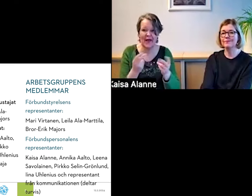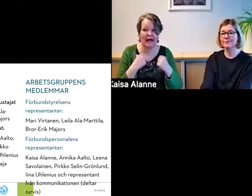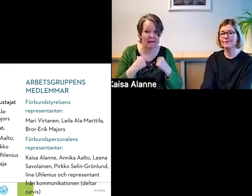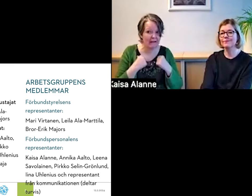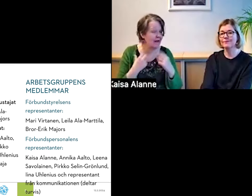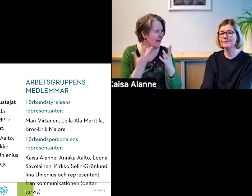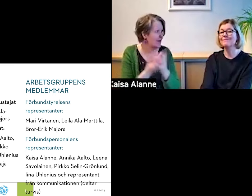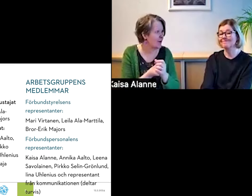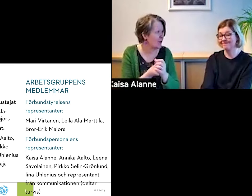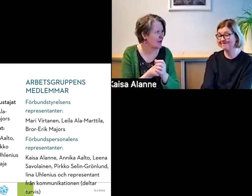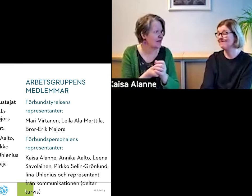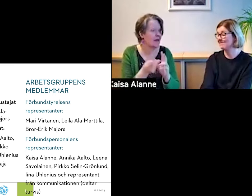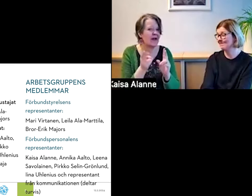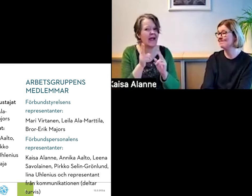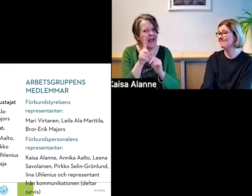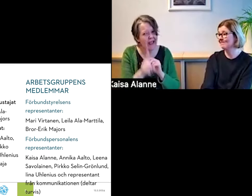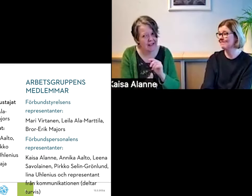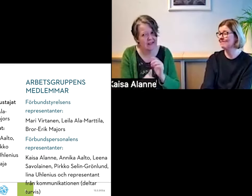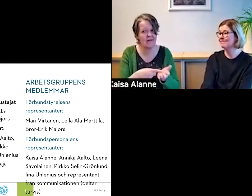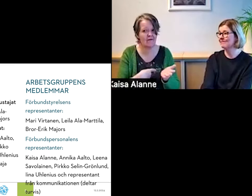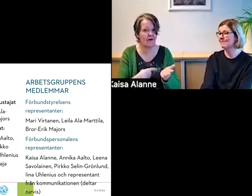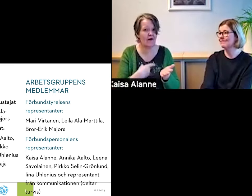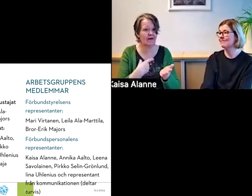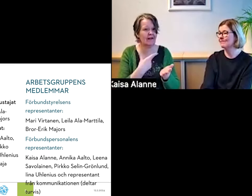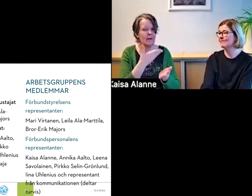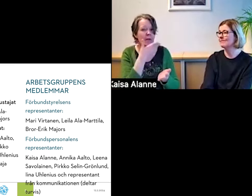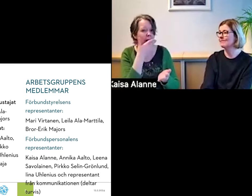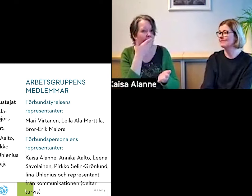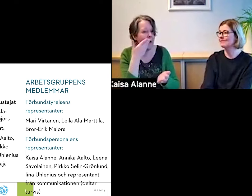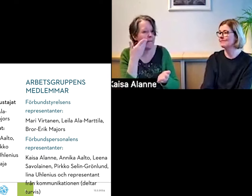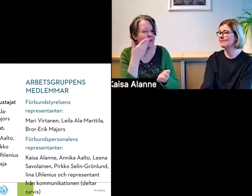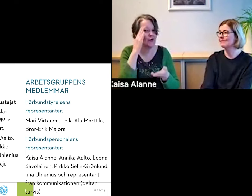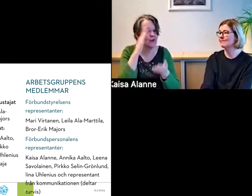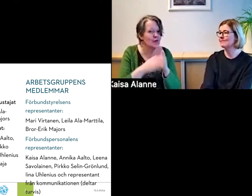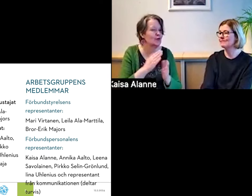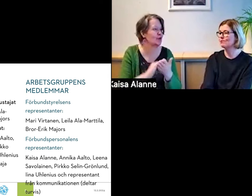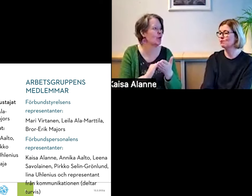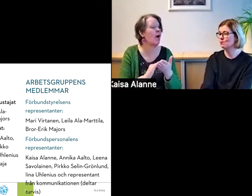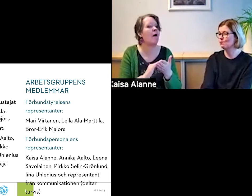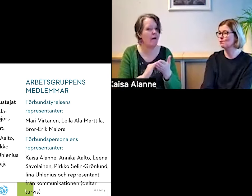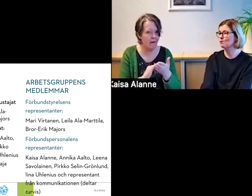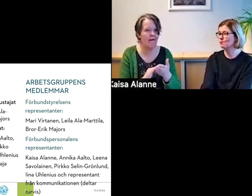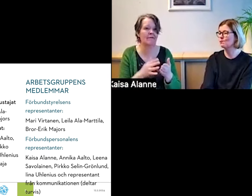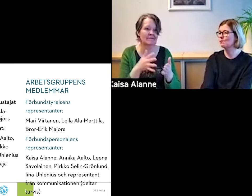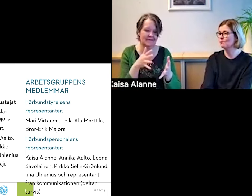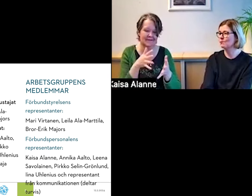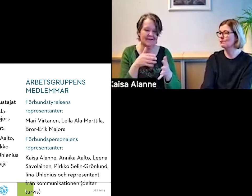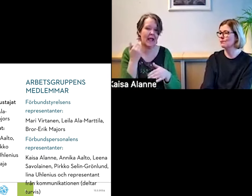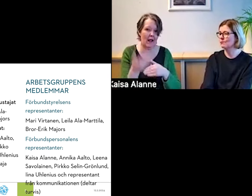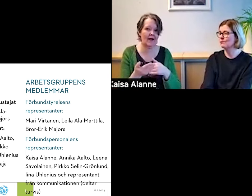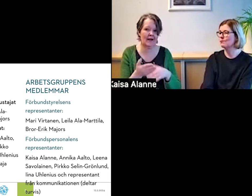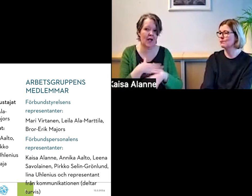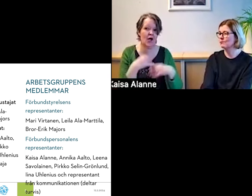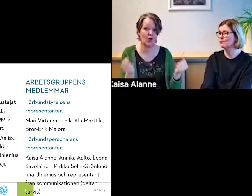aloittaa, järjestetään pullan leipomisilta, lähdetään retkelle. Eli se, että me haastettaisiin yhdistykset, yhteisö